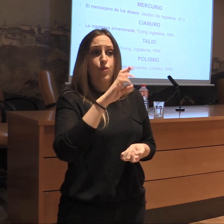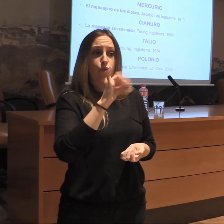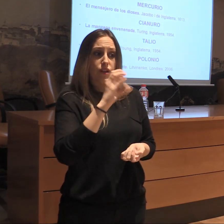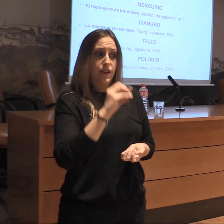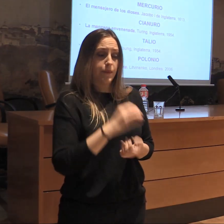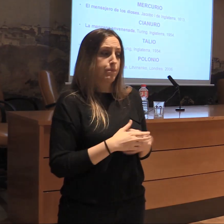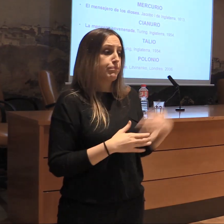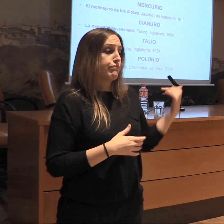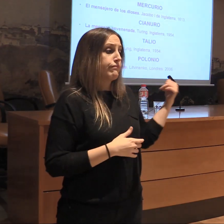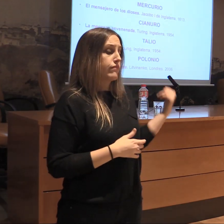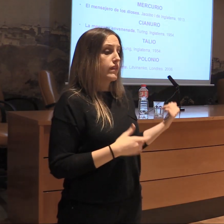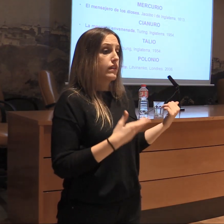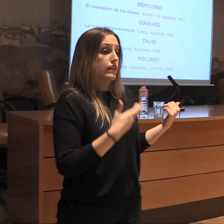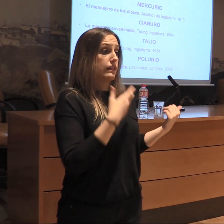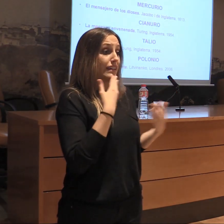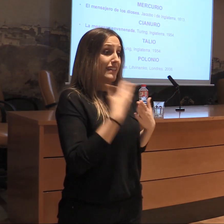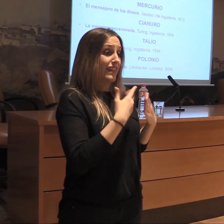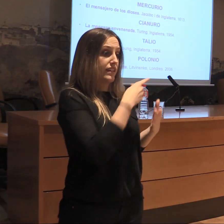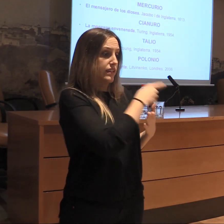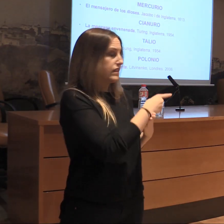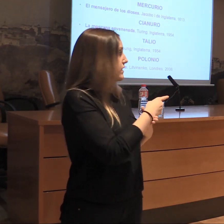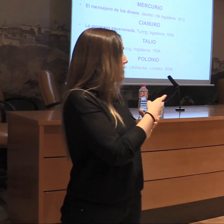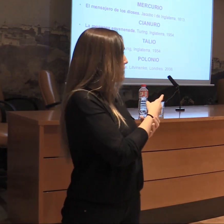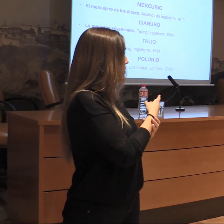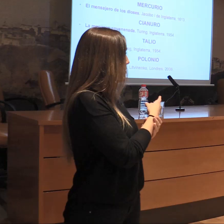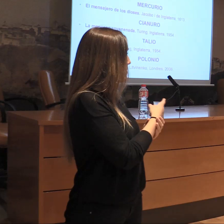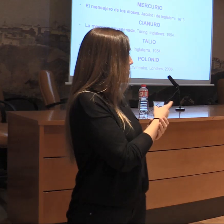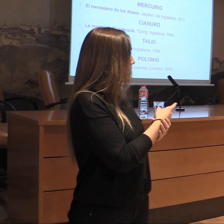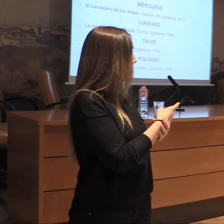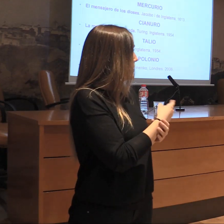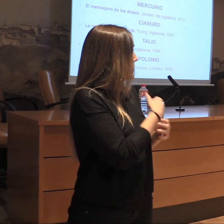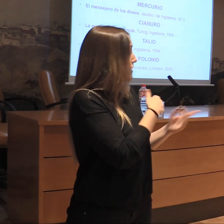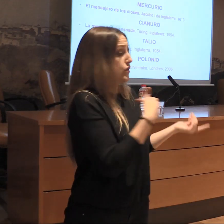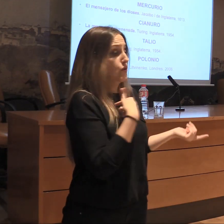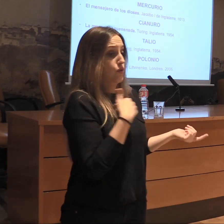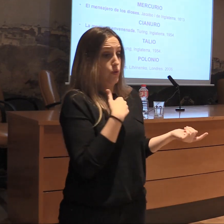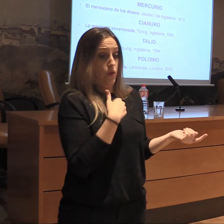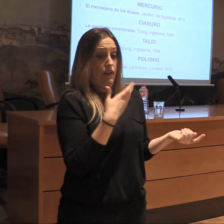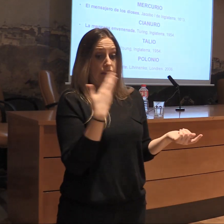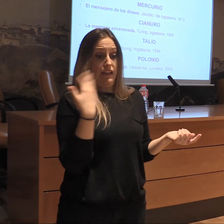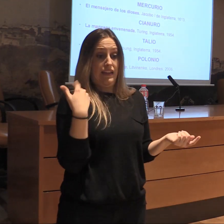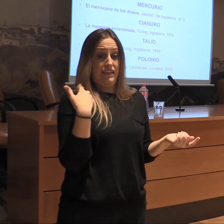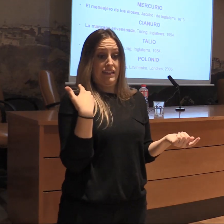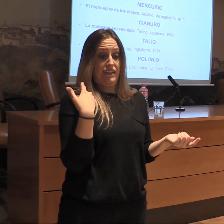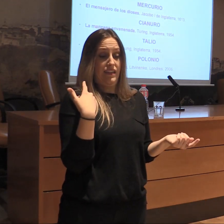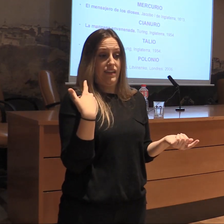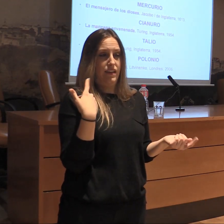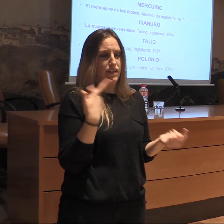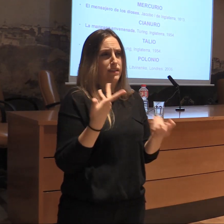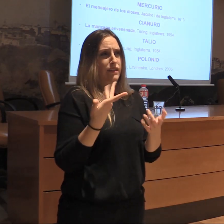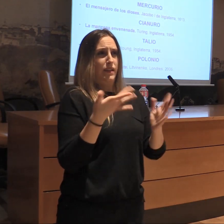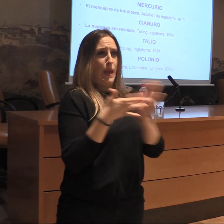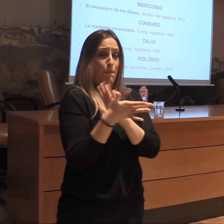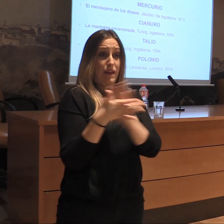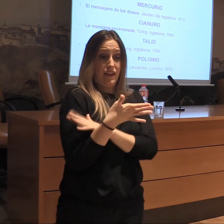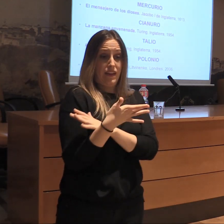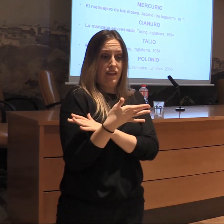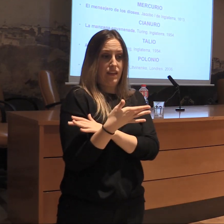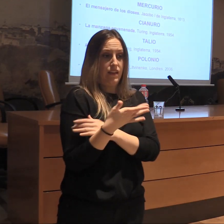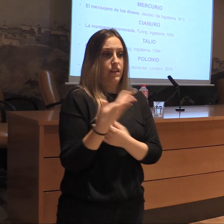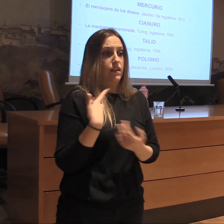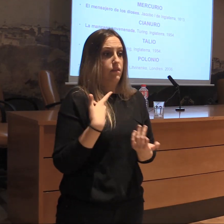sido responsable de que casi no pudiera estar aquí hoy, porque ayer estuve hablando sobre la genialidad de Madame